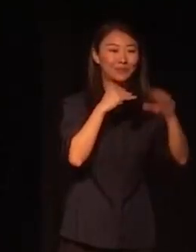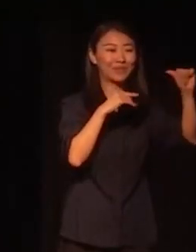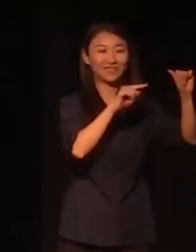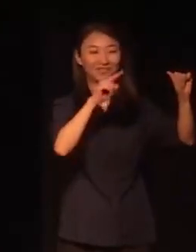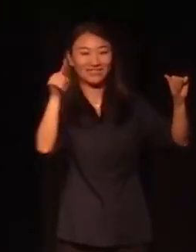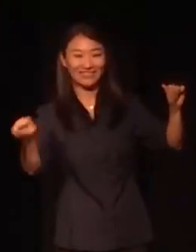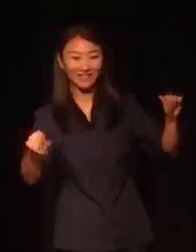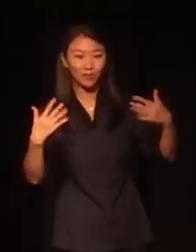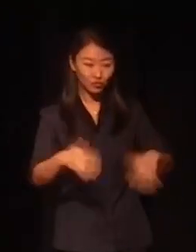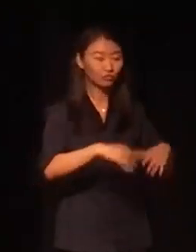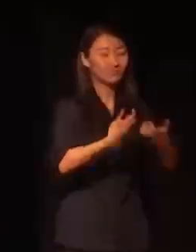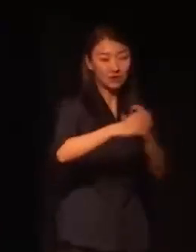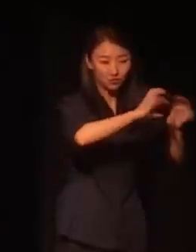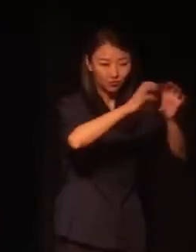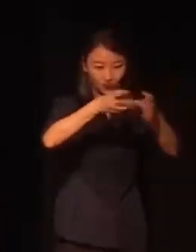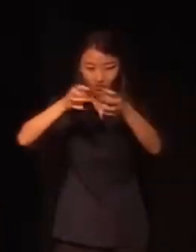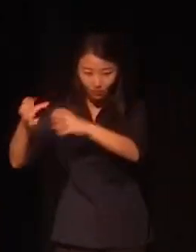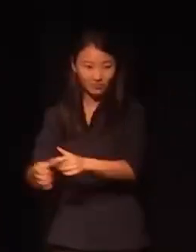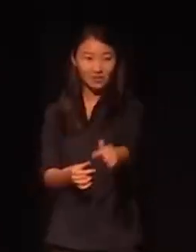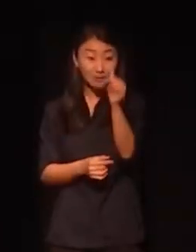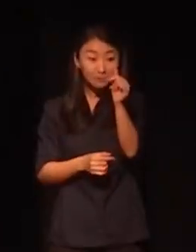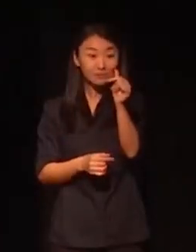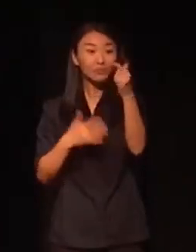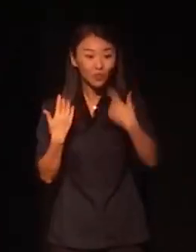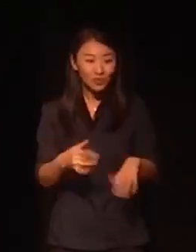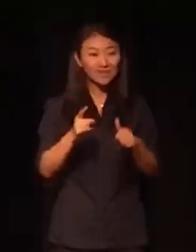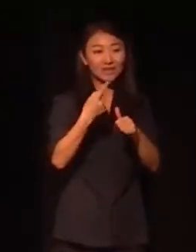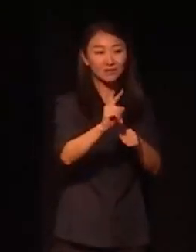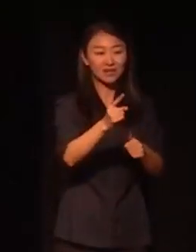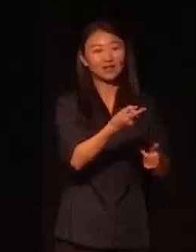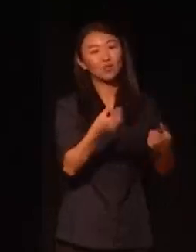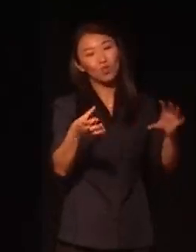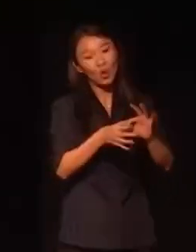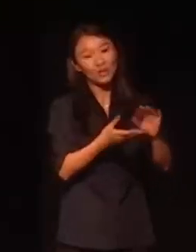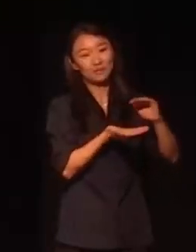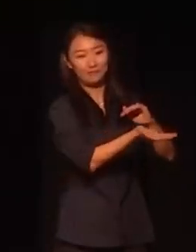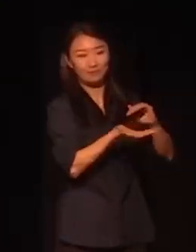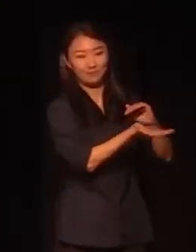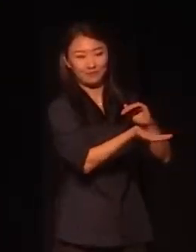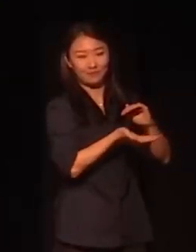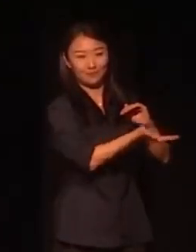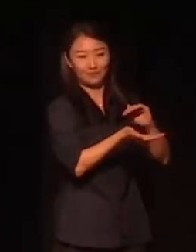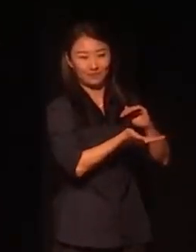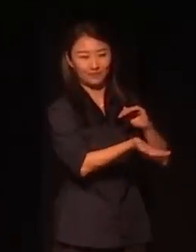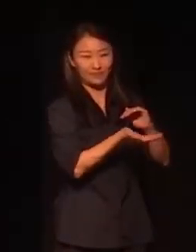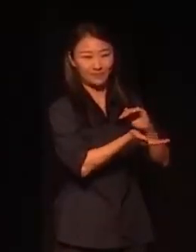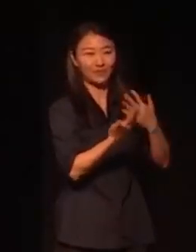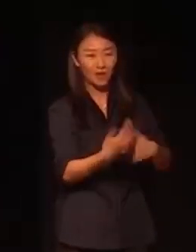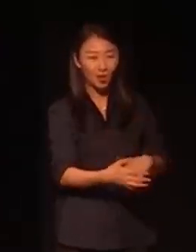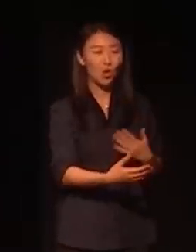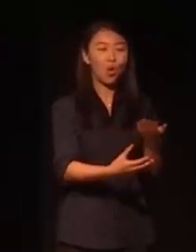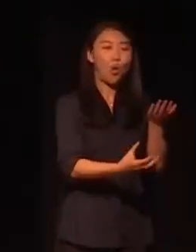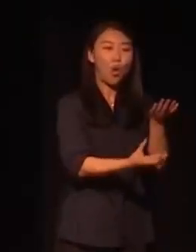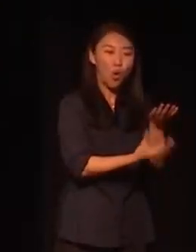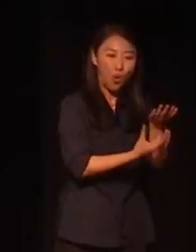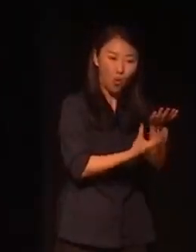categories for your consumption. Firstly, it's about baking. You can say bake. You can use the word 红,